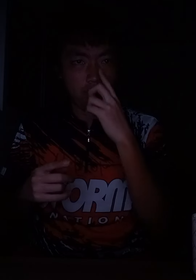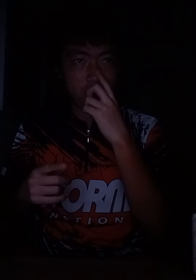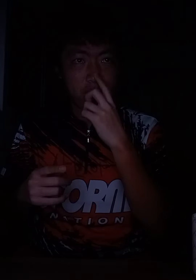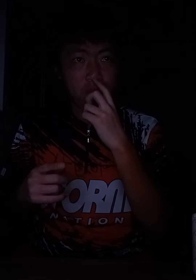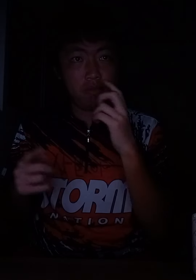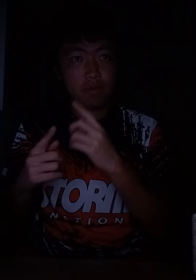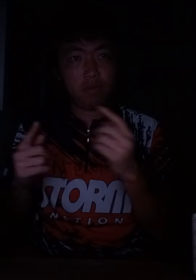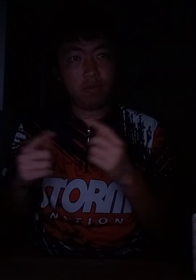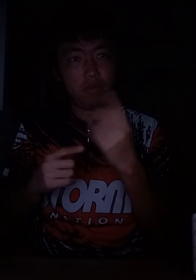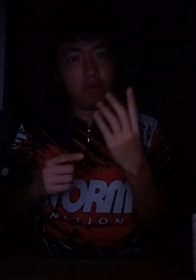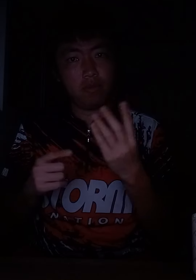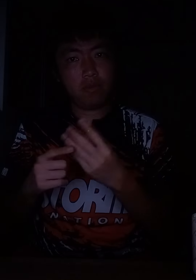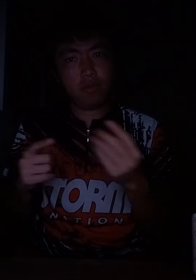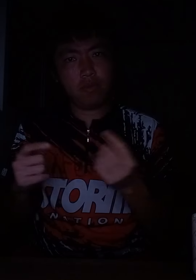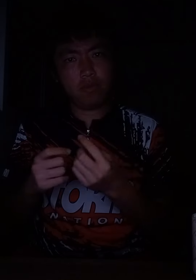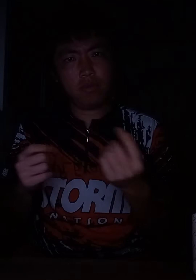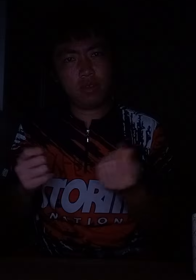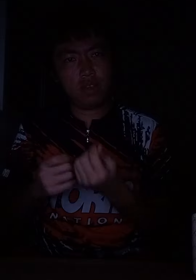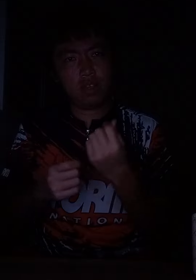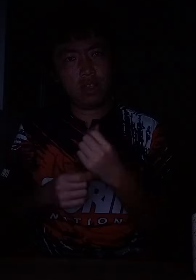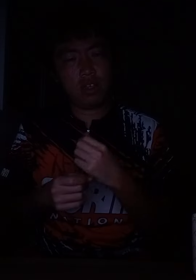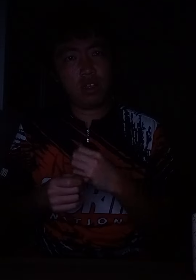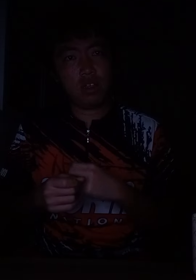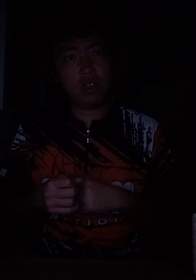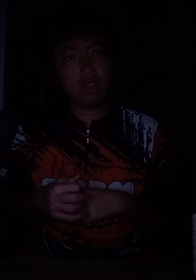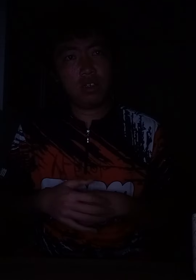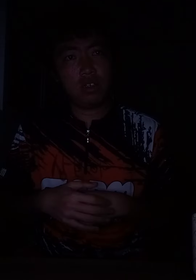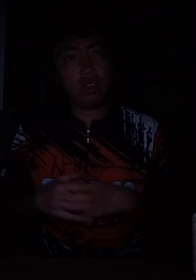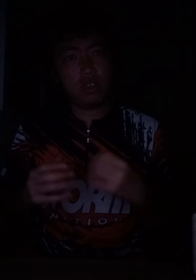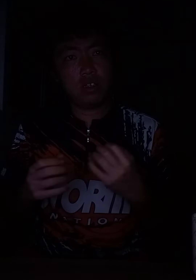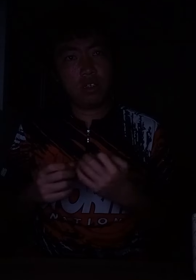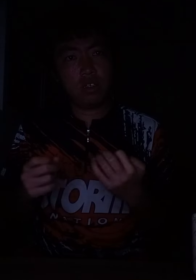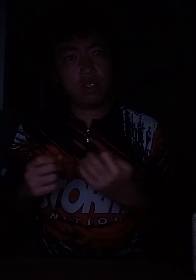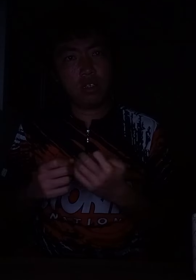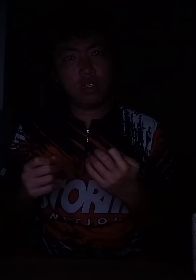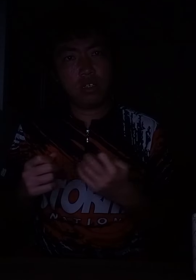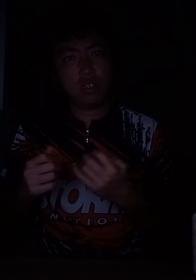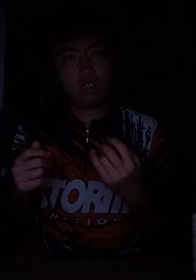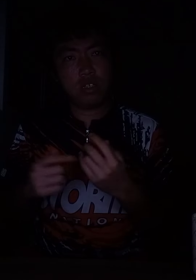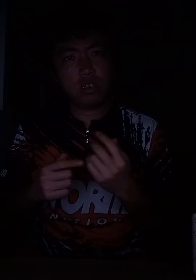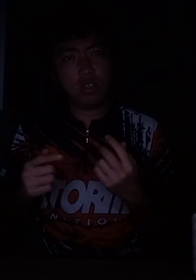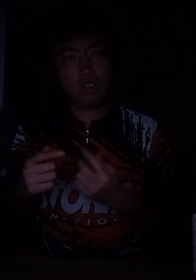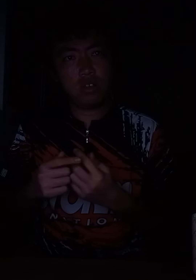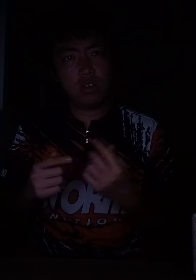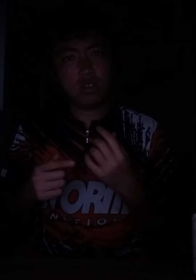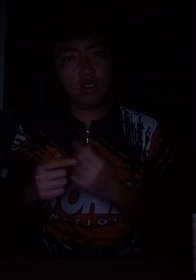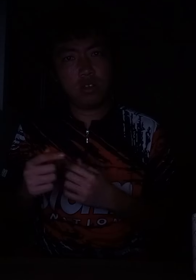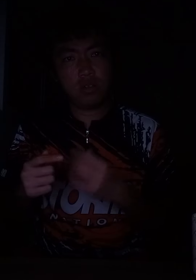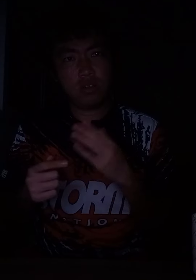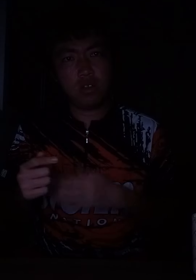걸려 물건 400개를 정리해야 했습니다. 유제품과 아이스크림은 문제가 생겼을까 싶어 모두 폐기했습니다.